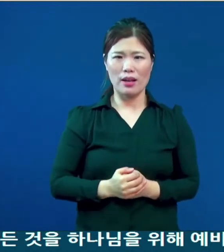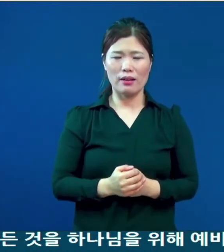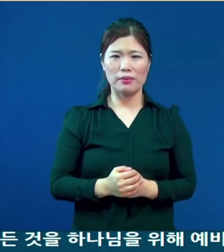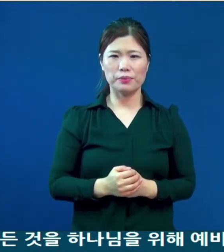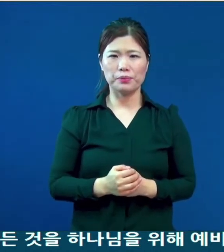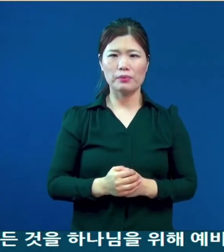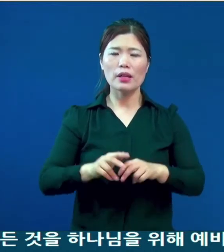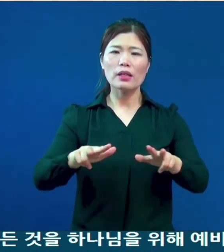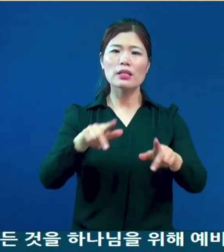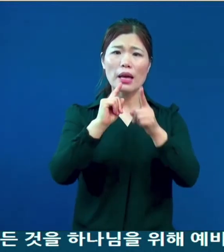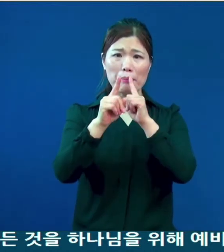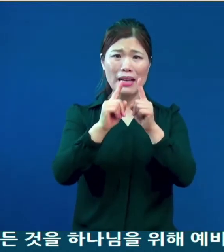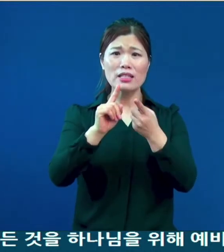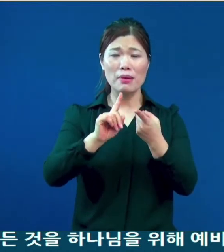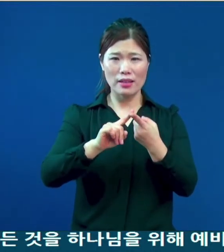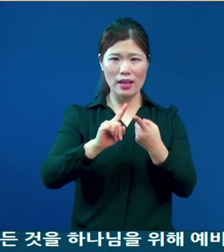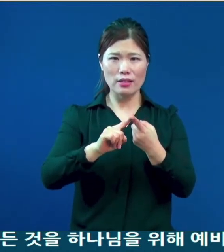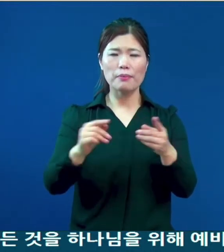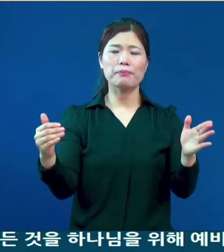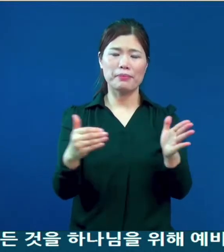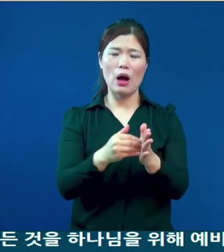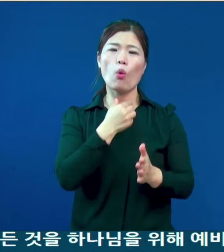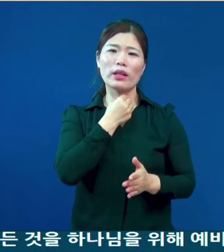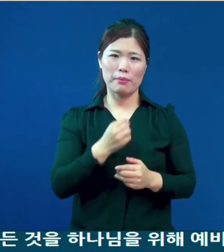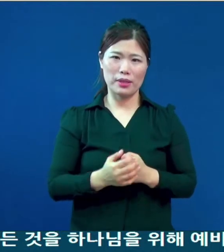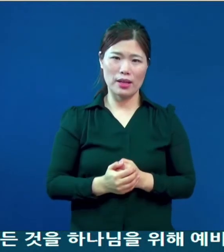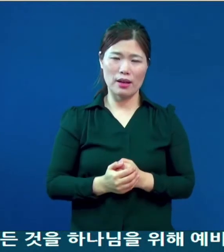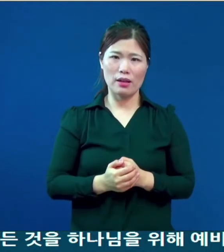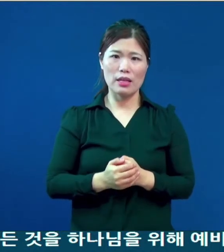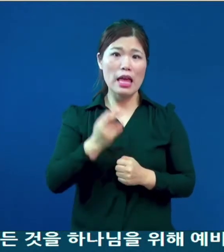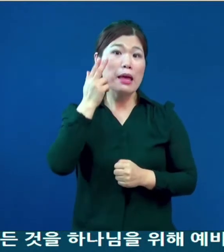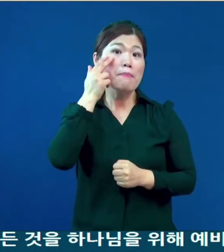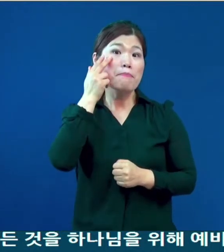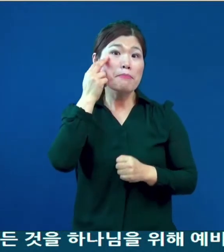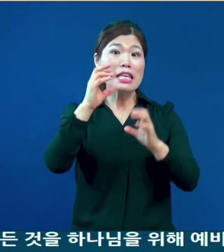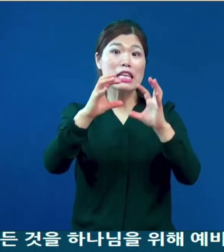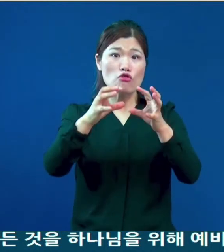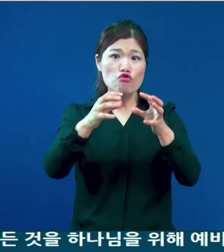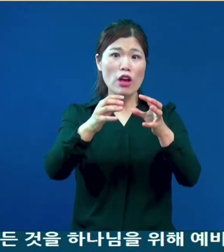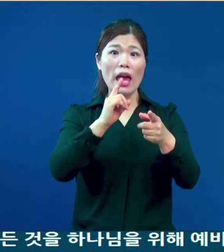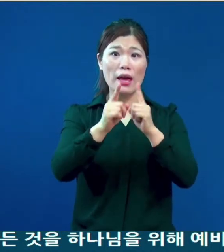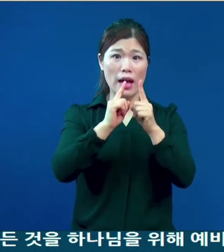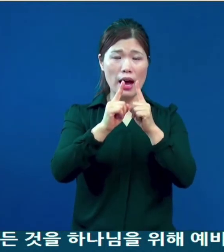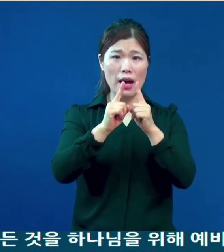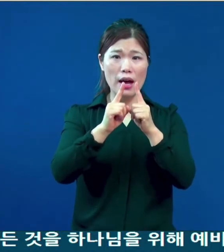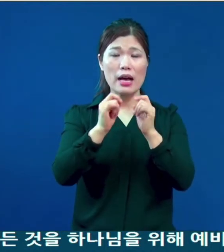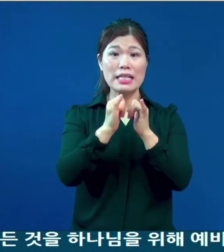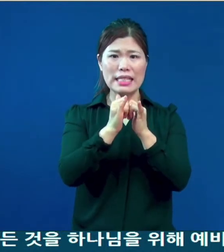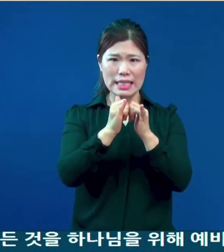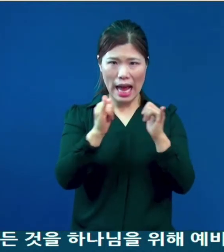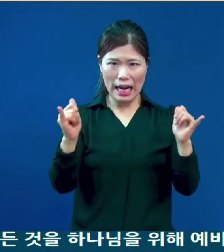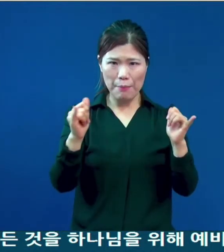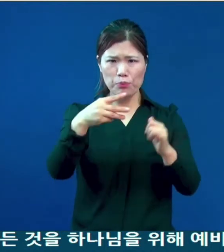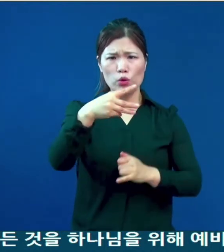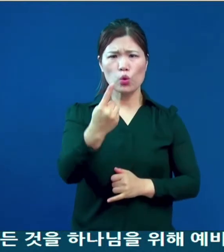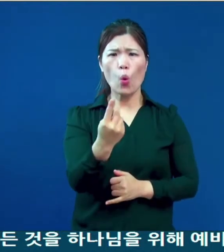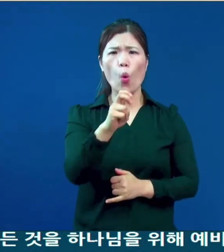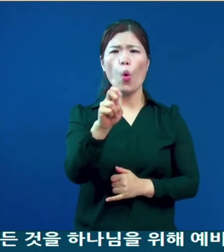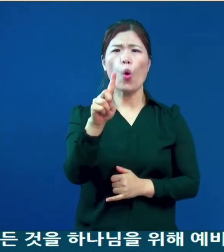말씀을 맺기를 원하는데, 미국의 언론인인 토마스 프리드먼, 이